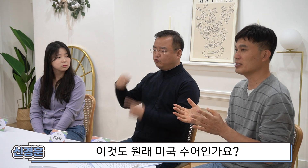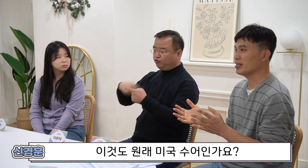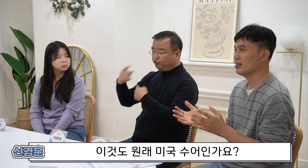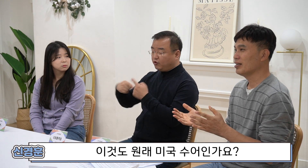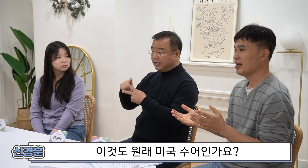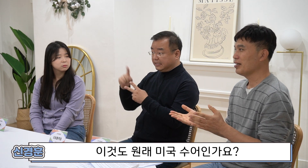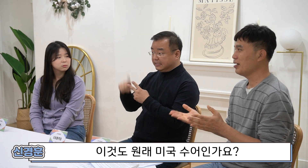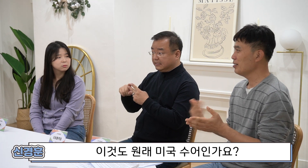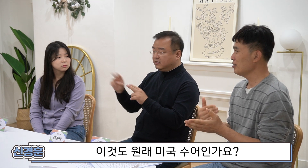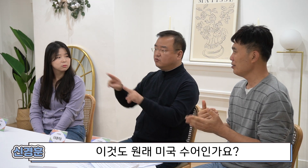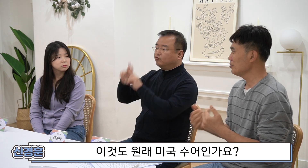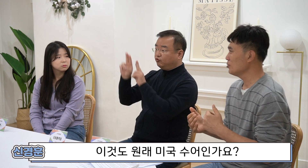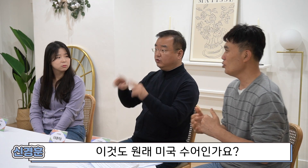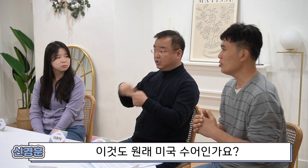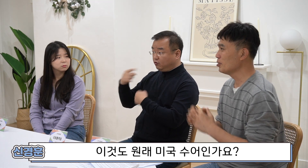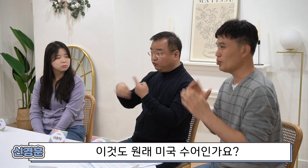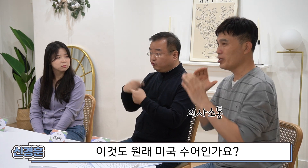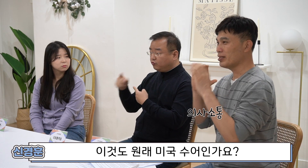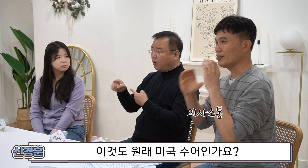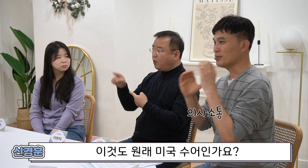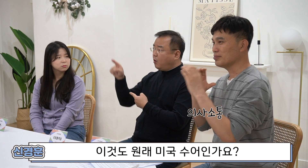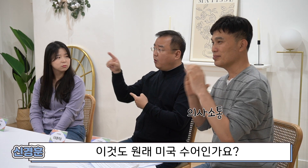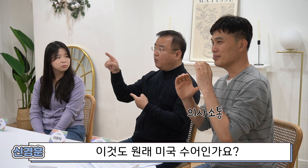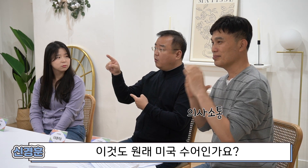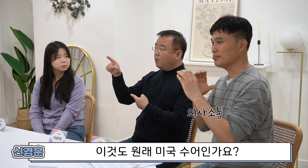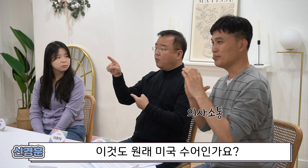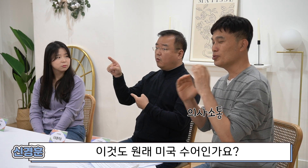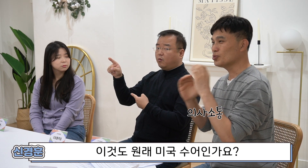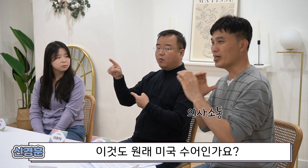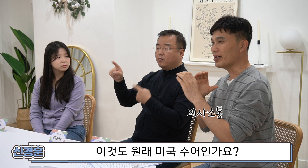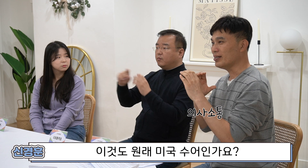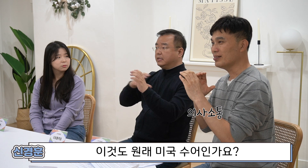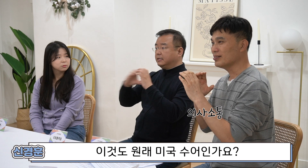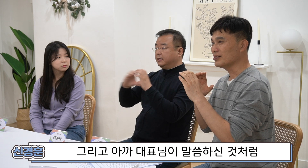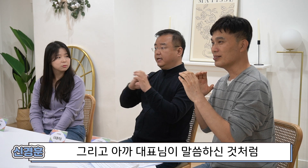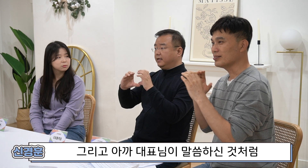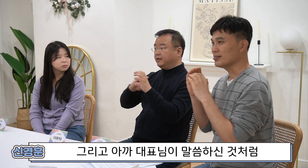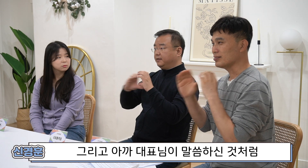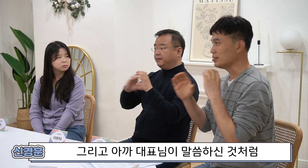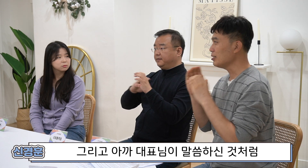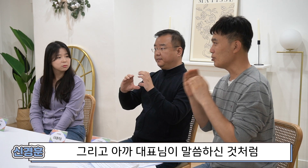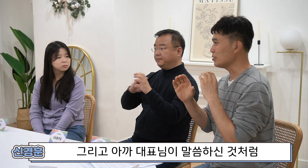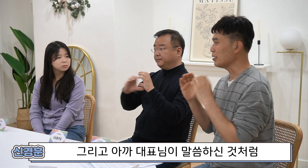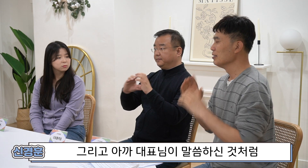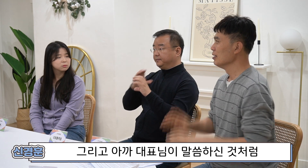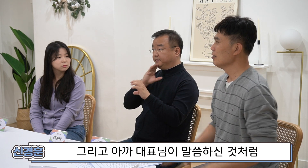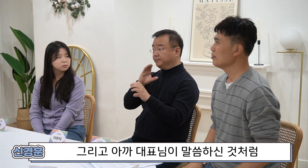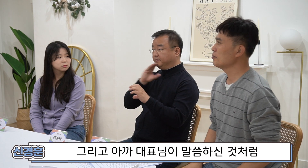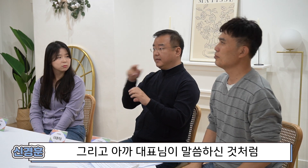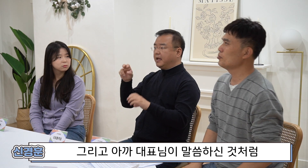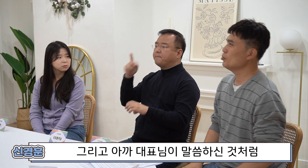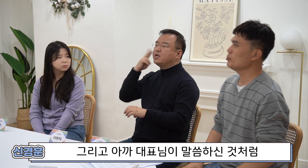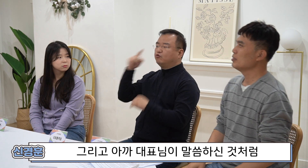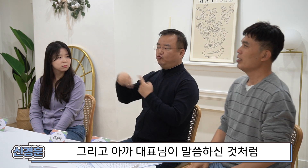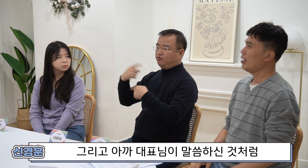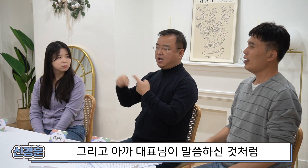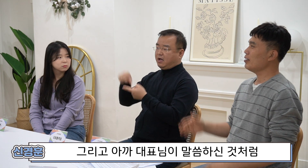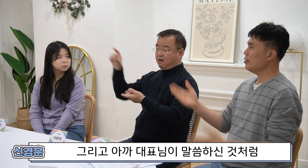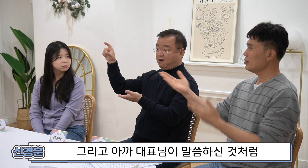이제 이것도 원래 미국 수화인가요? 네. 의사 수화인 게. 그리고 아까